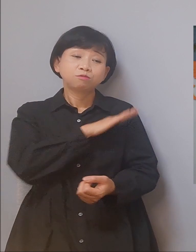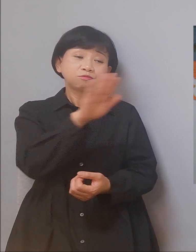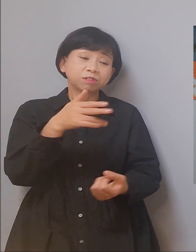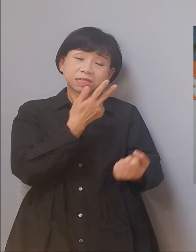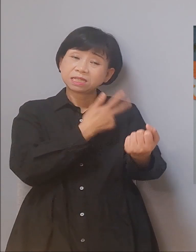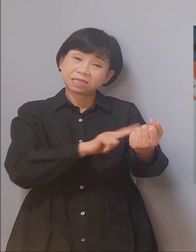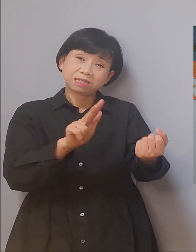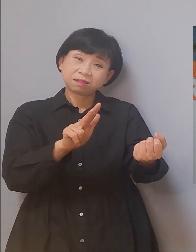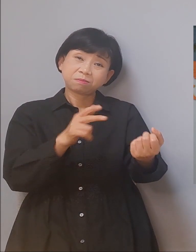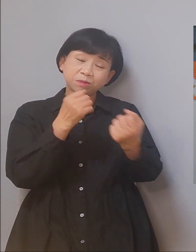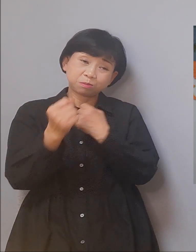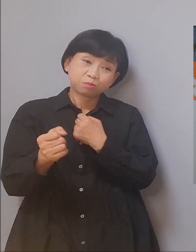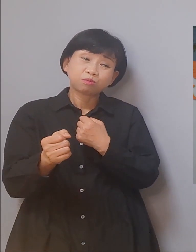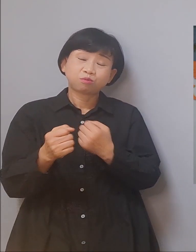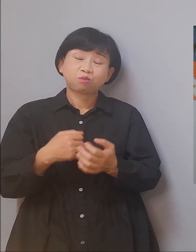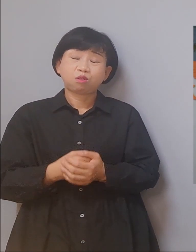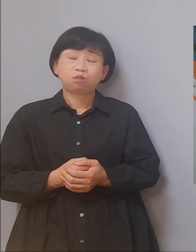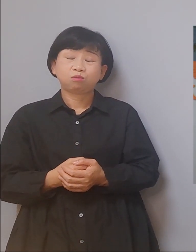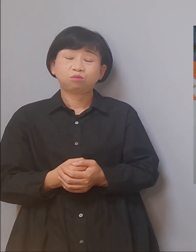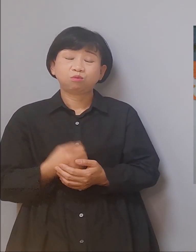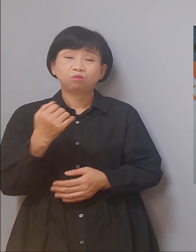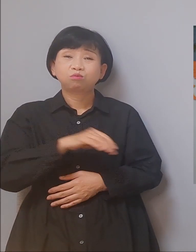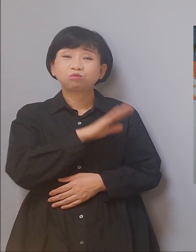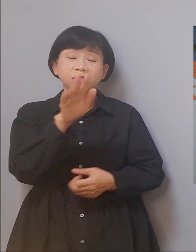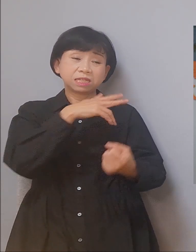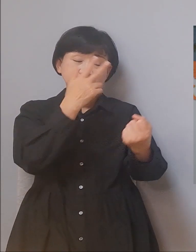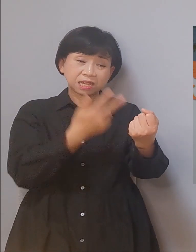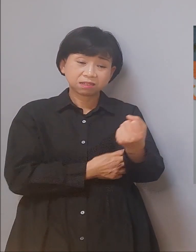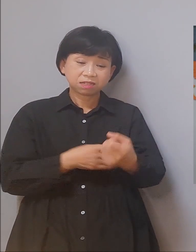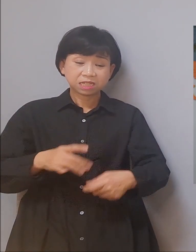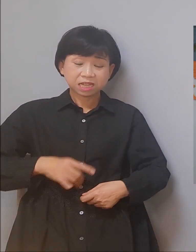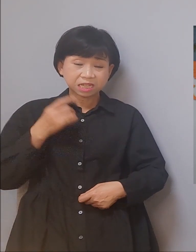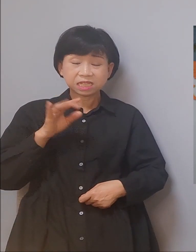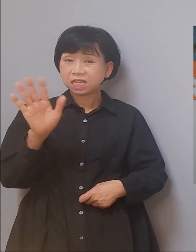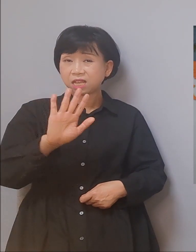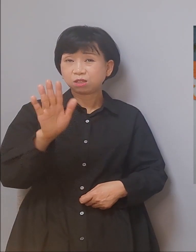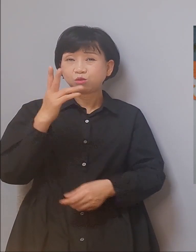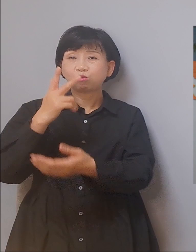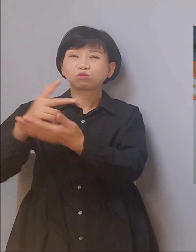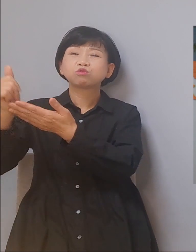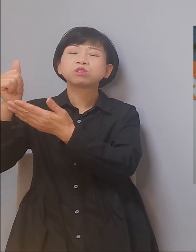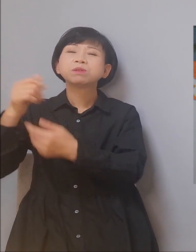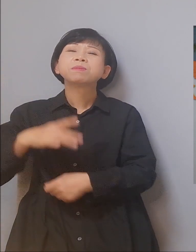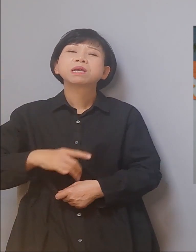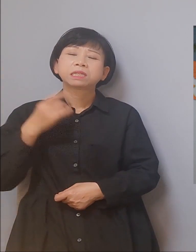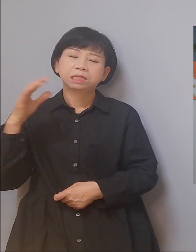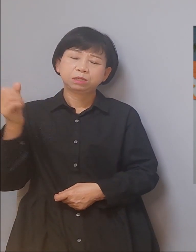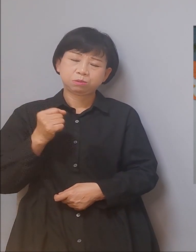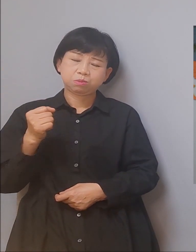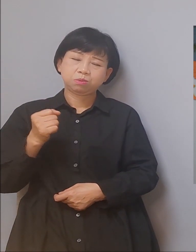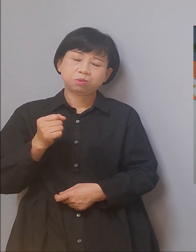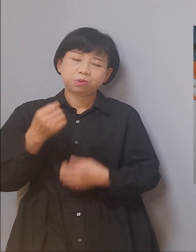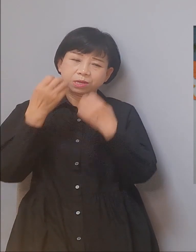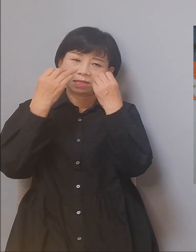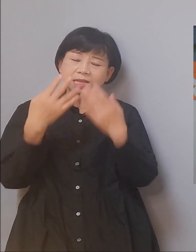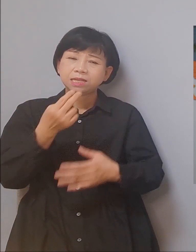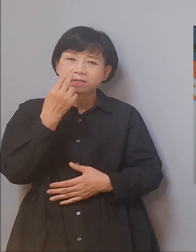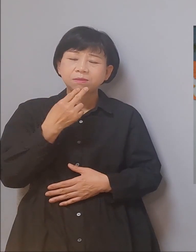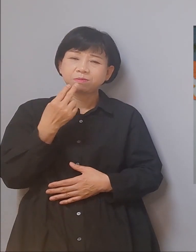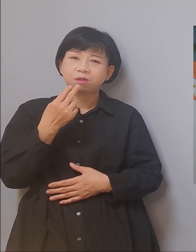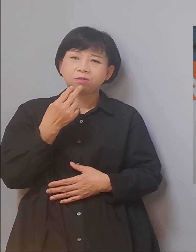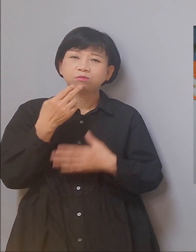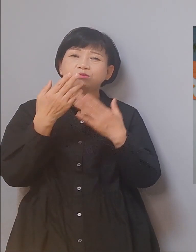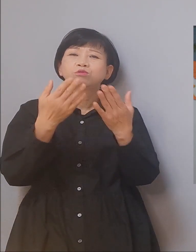아닌, 우리의 노고가 아닌, 우리의 의가 아닌 주님의 의로 말미암아 우리에게 새 생명을 허락하셨다는